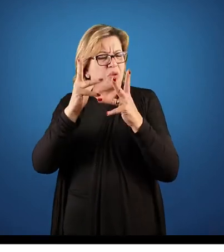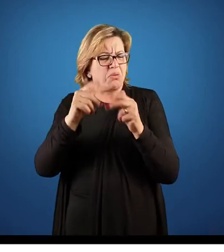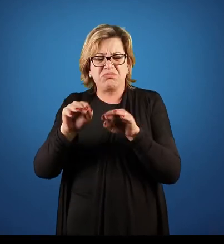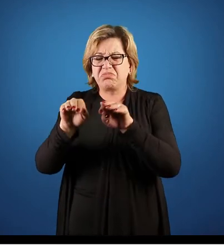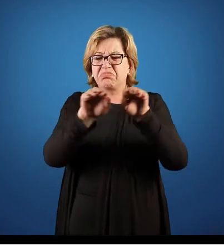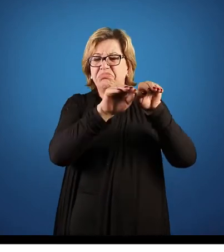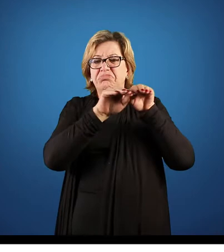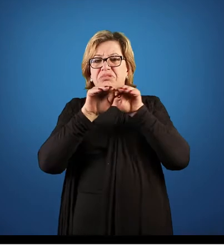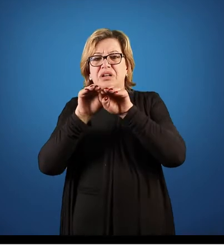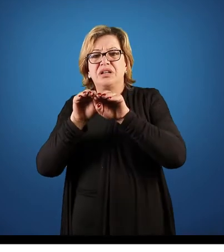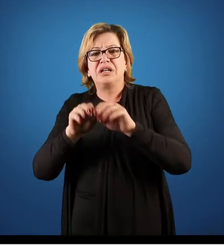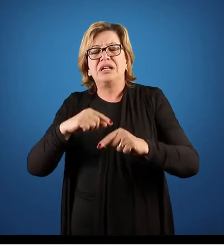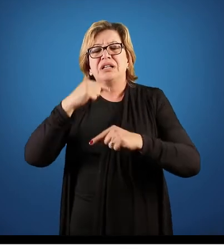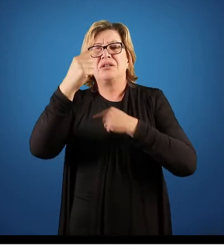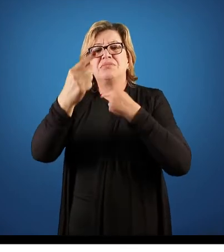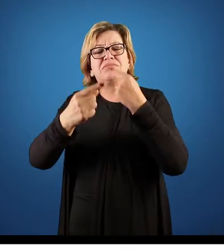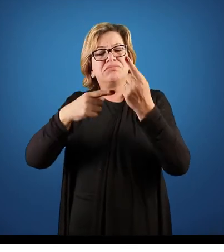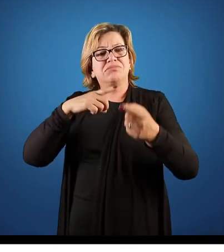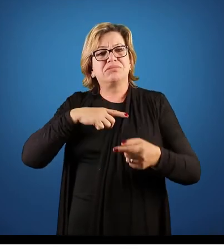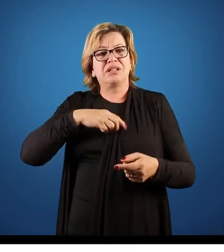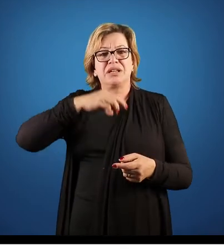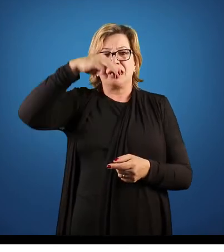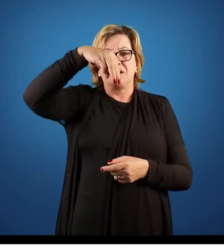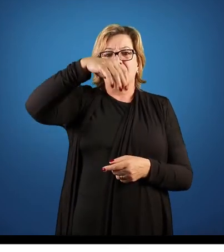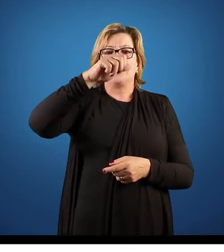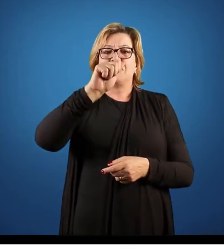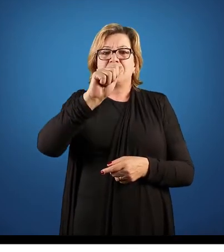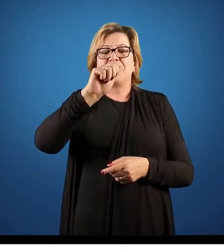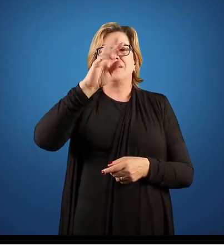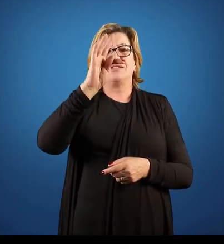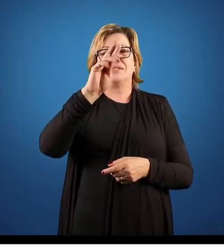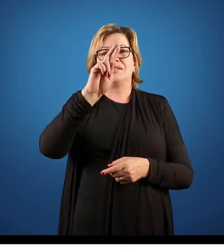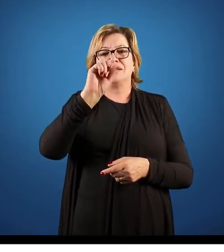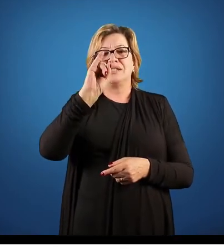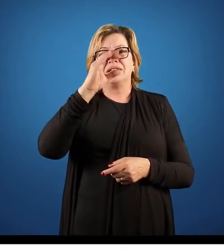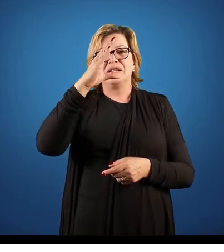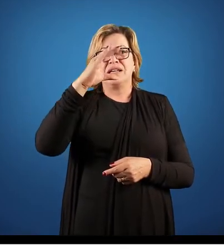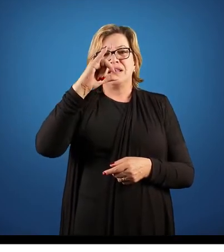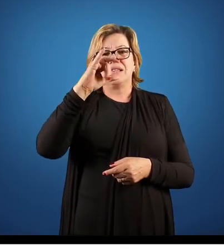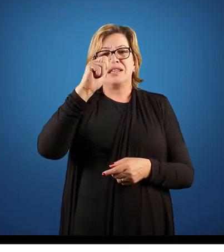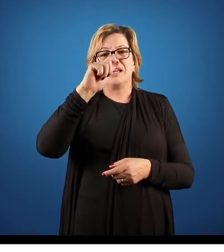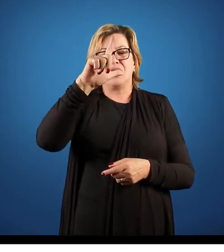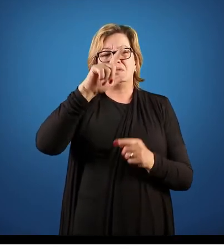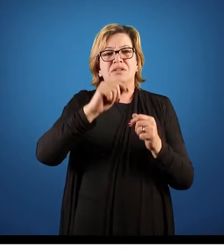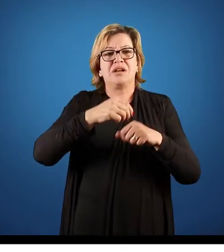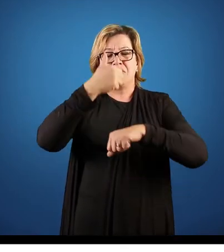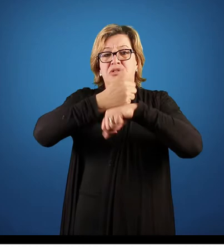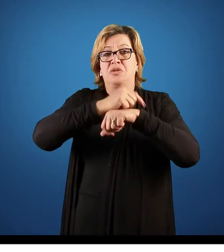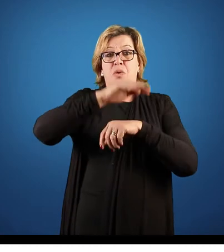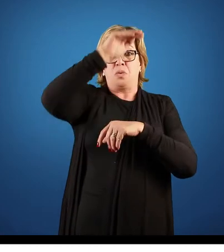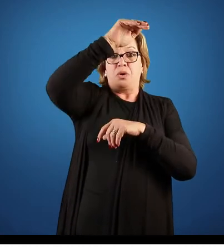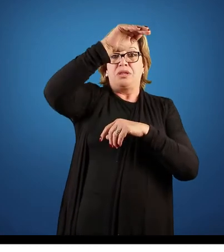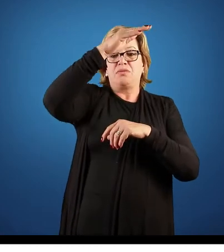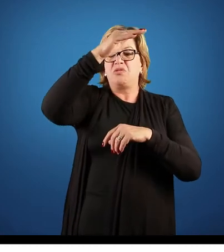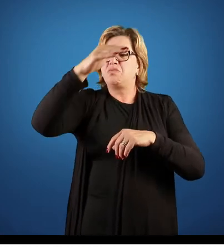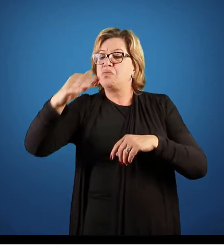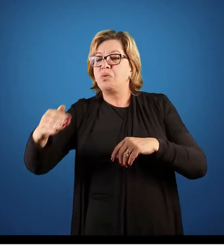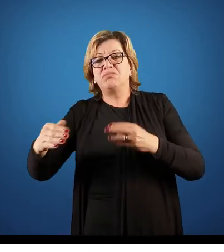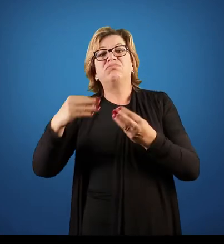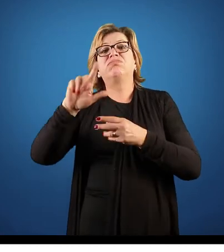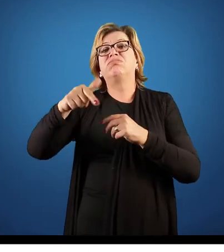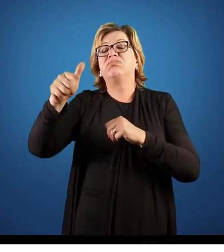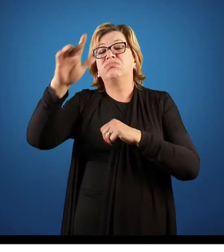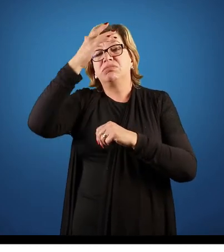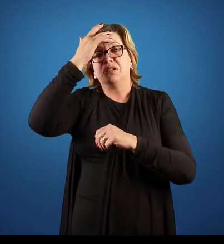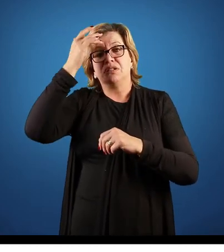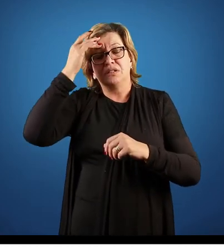justamente o diretor e vai descendo toda a cadeia que é muito importante trabalhar e também é uma grande